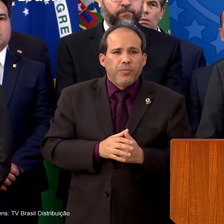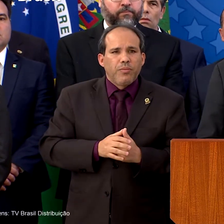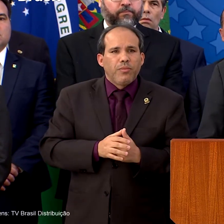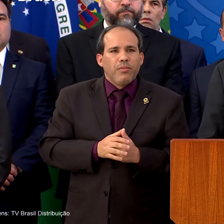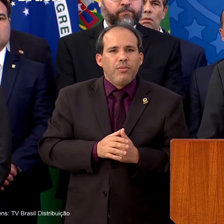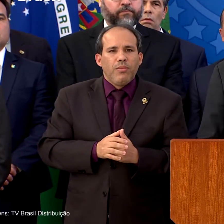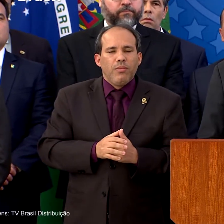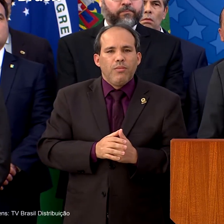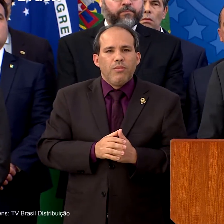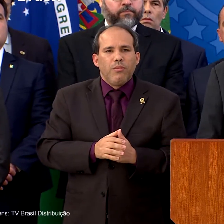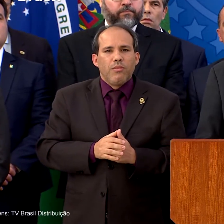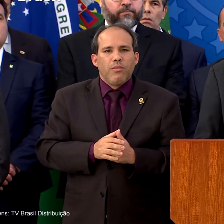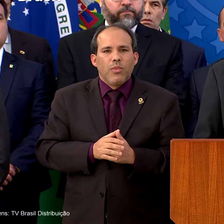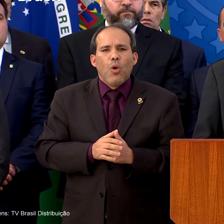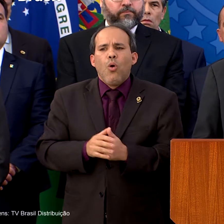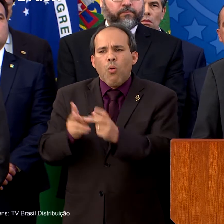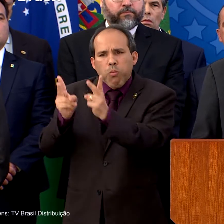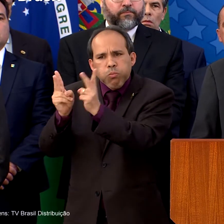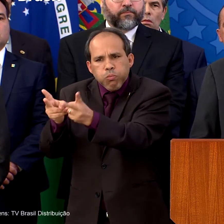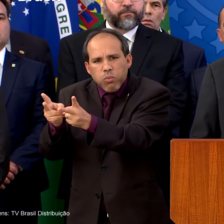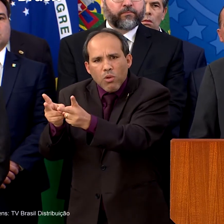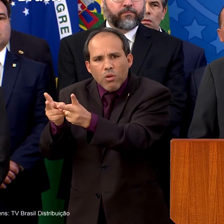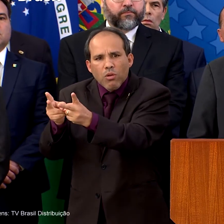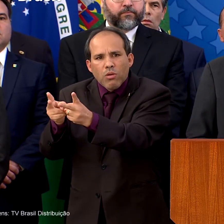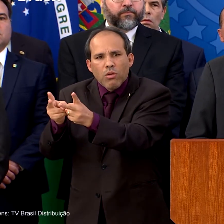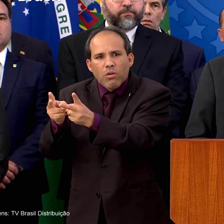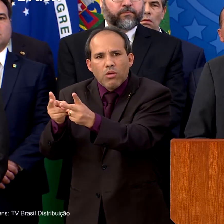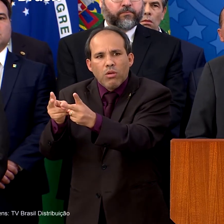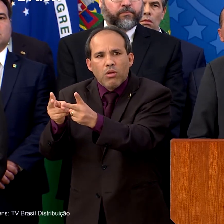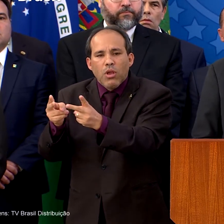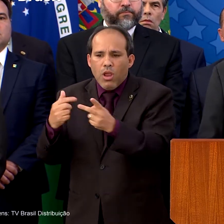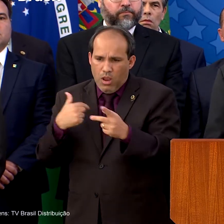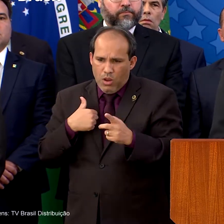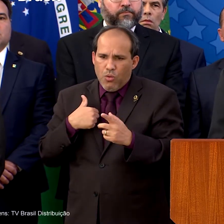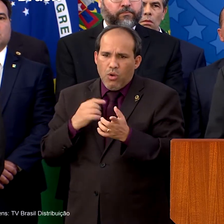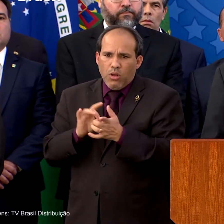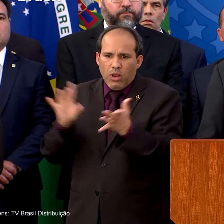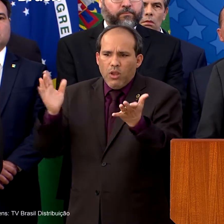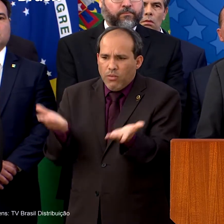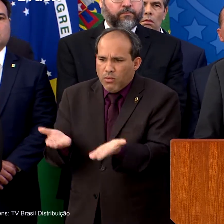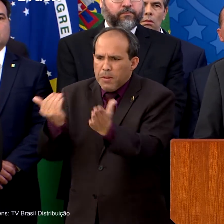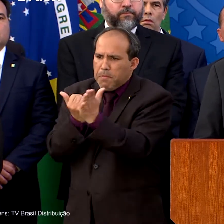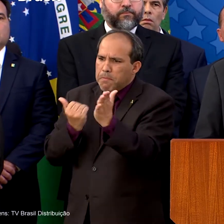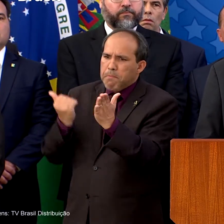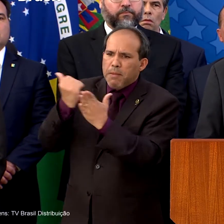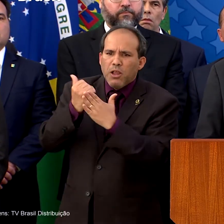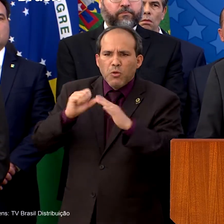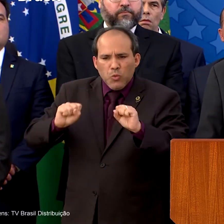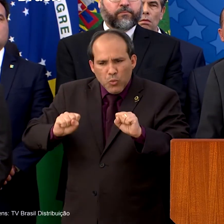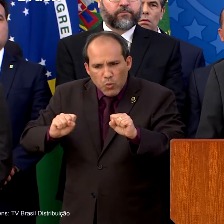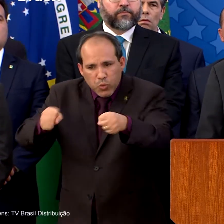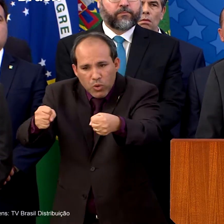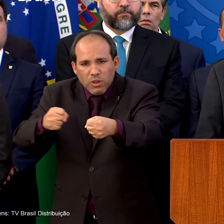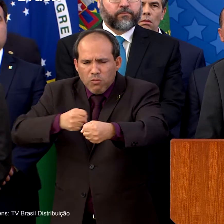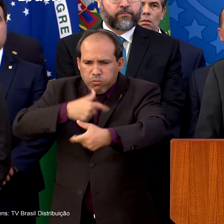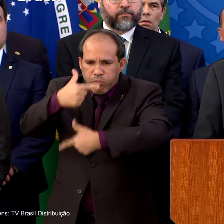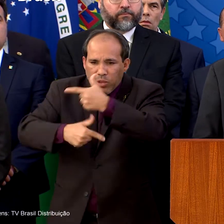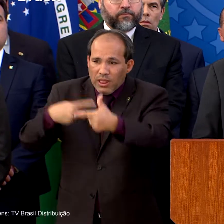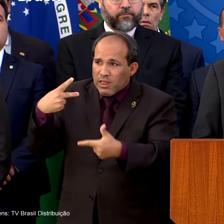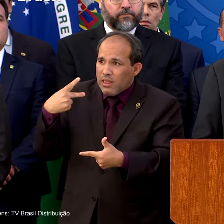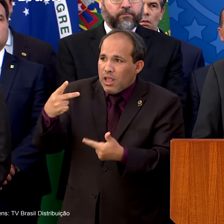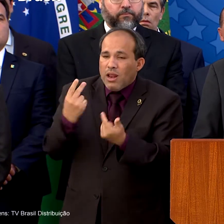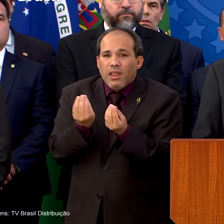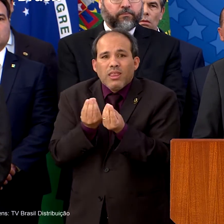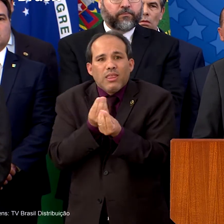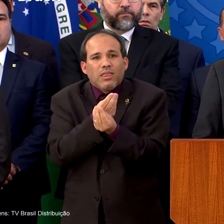olá sejam no mínimo mantidas no que depender de mim potencializadas quer que eu trabalho dela que